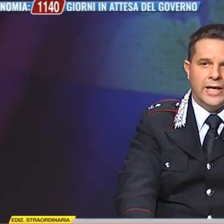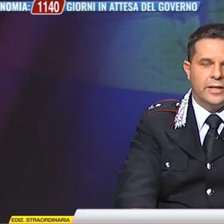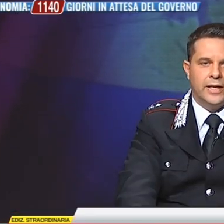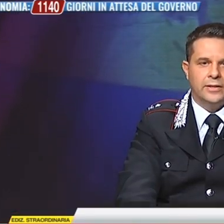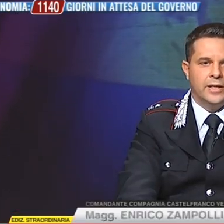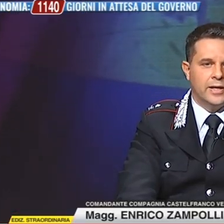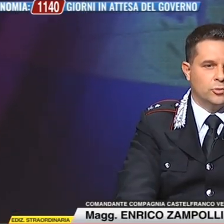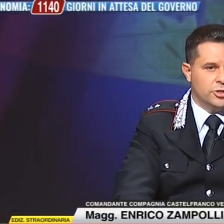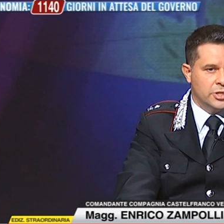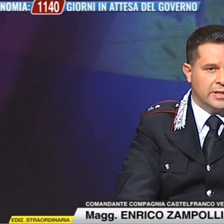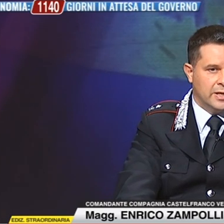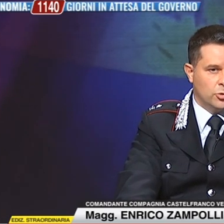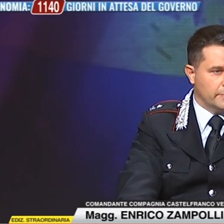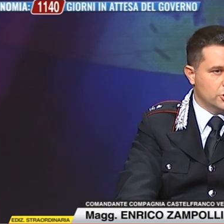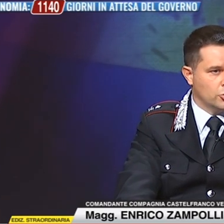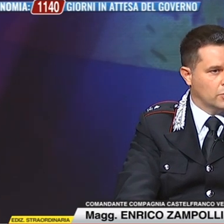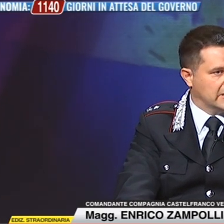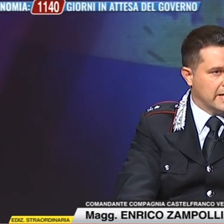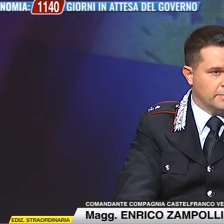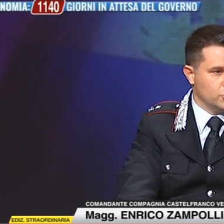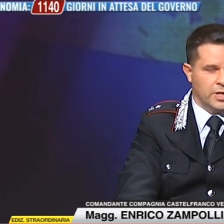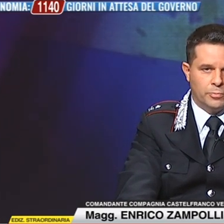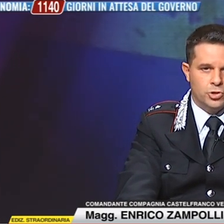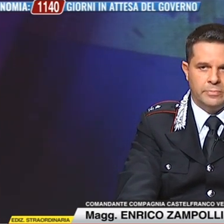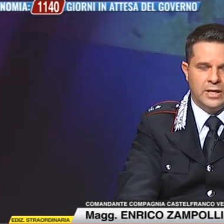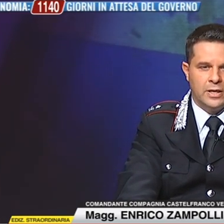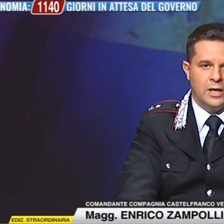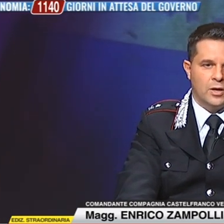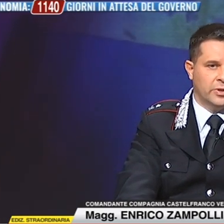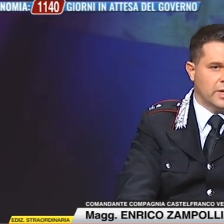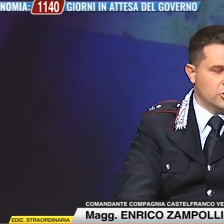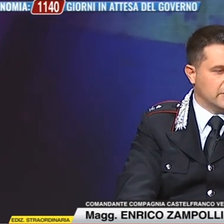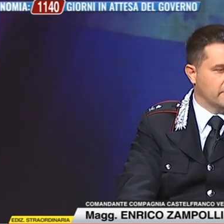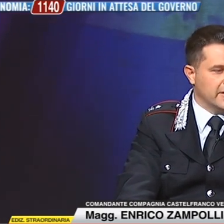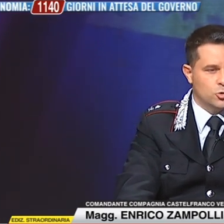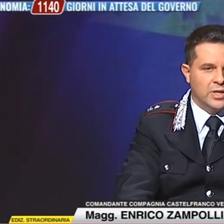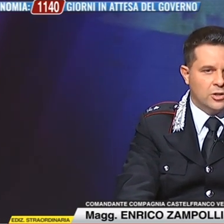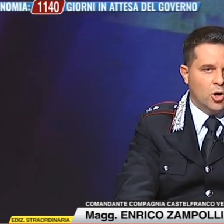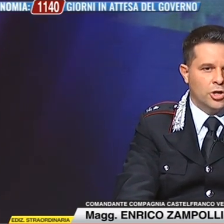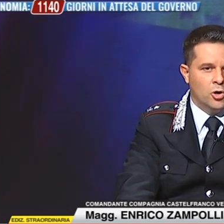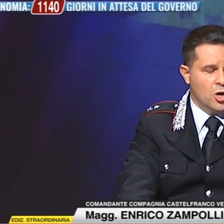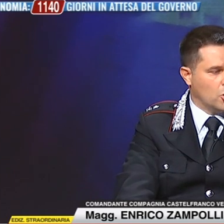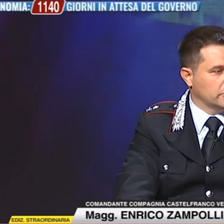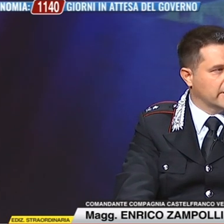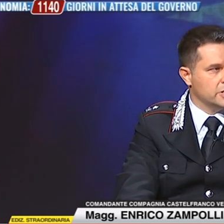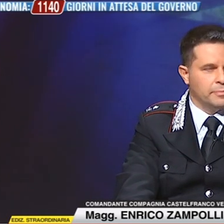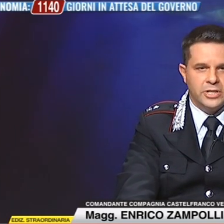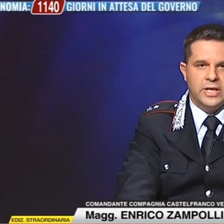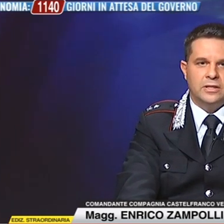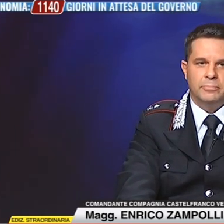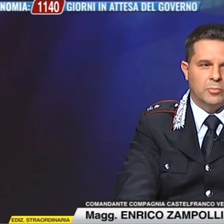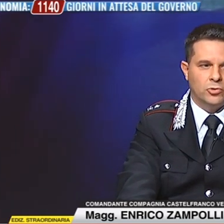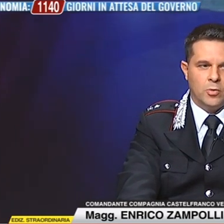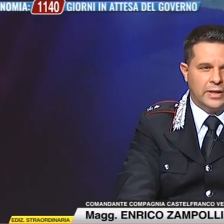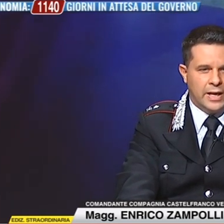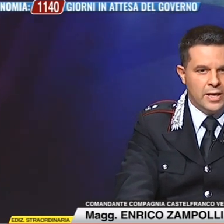nel cercare di garantire a tutti i cittadini, a tutte le persone, un Natale il più sereno possibile. Quindi la nostra attività sul territorio, oltre che essere